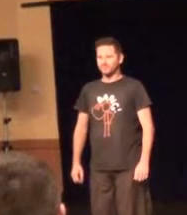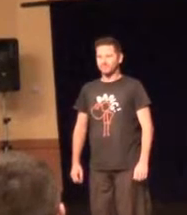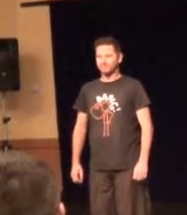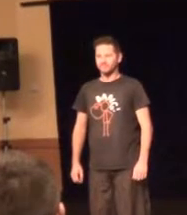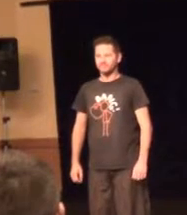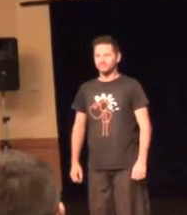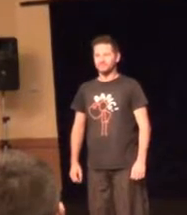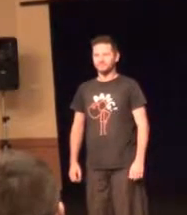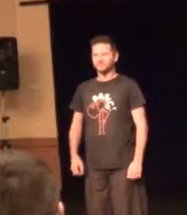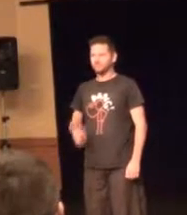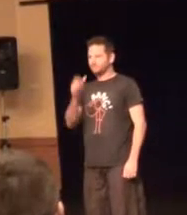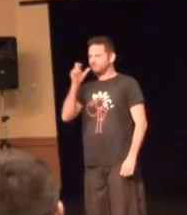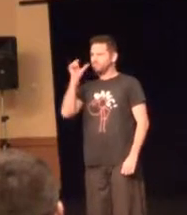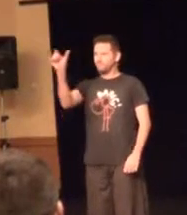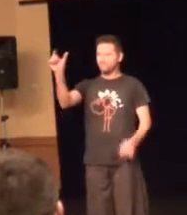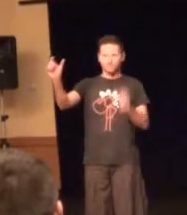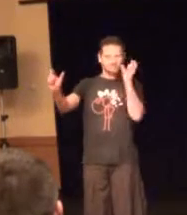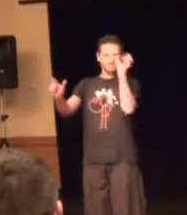Des mots.